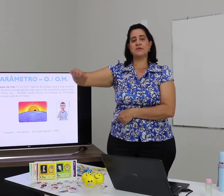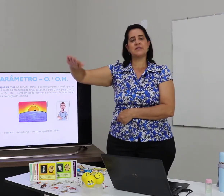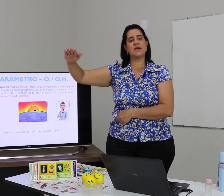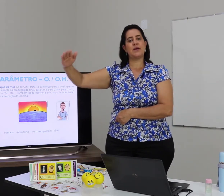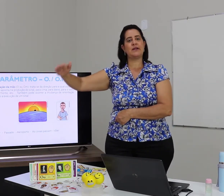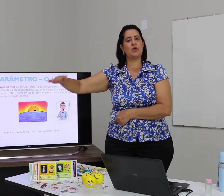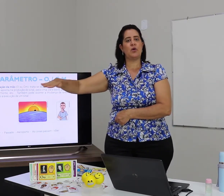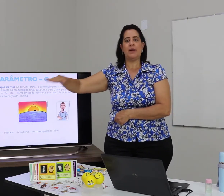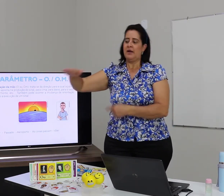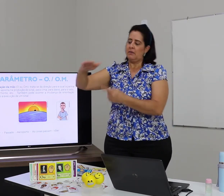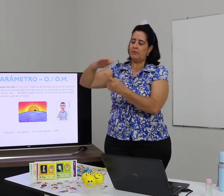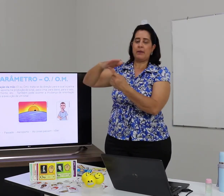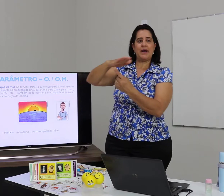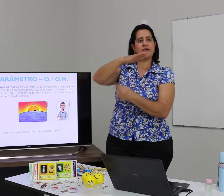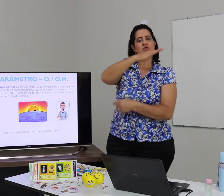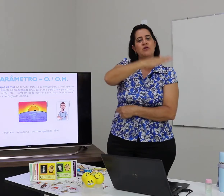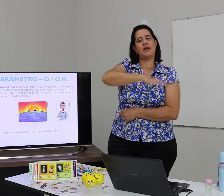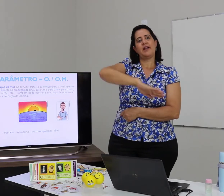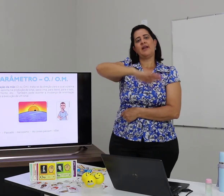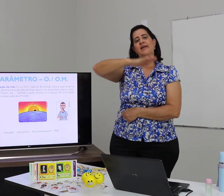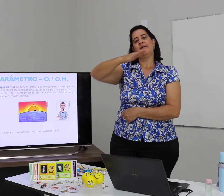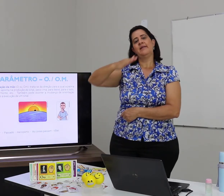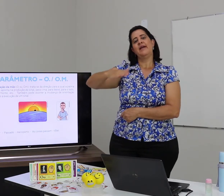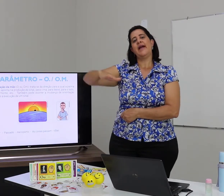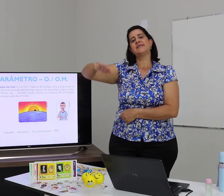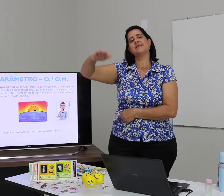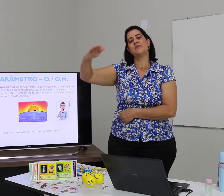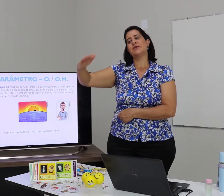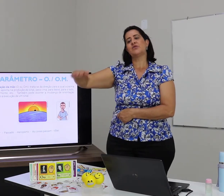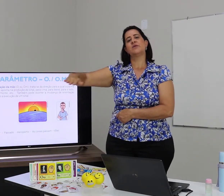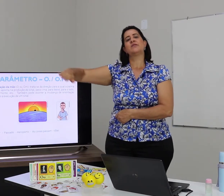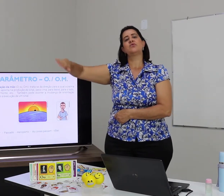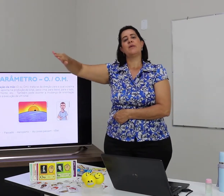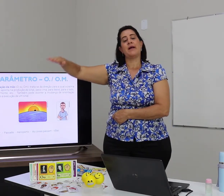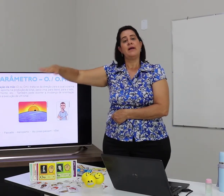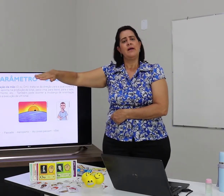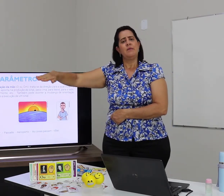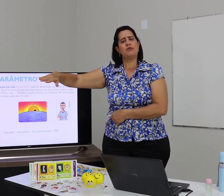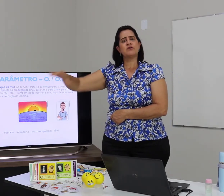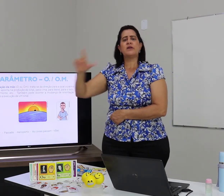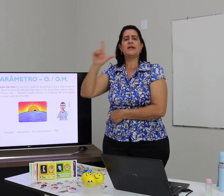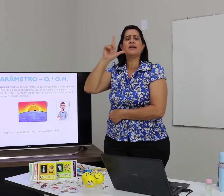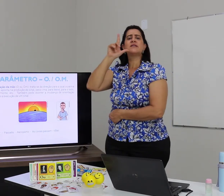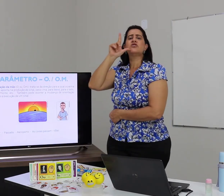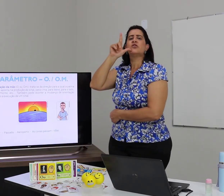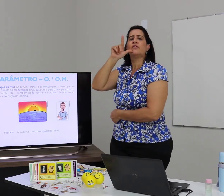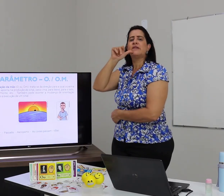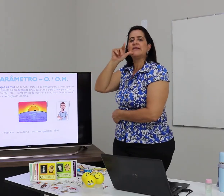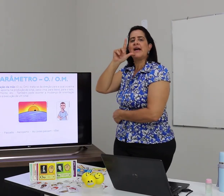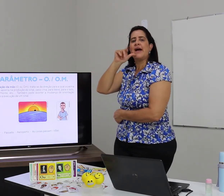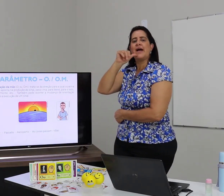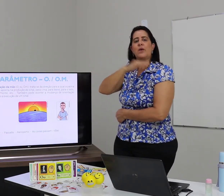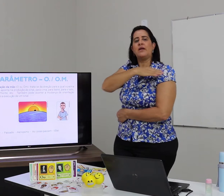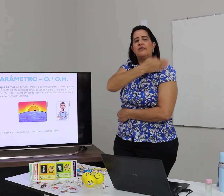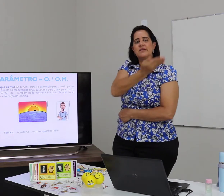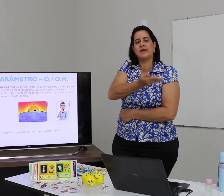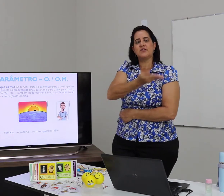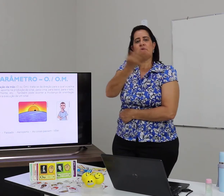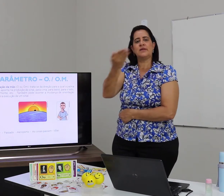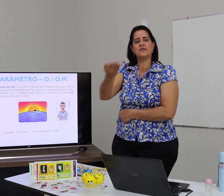posição ela toma? Para baixo. Olha aqui. Essas são as ondas do mar. Professora, teria sentido eu fazer água e fazer as ondas do